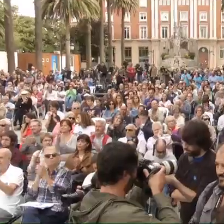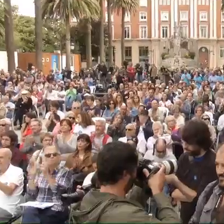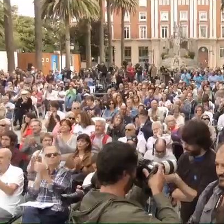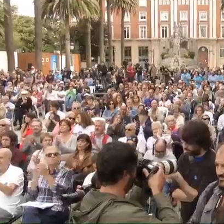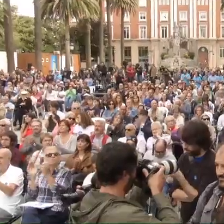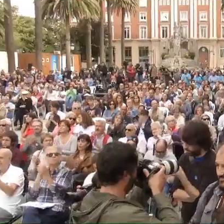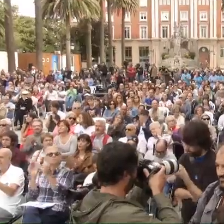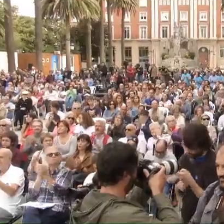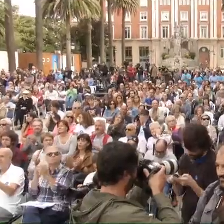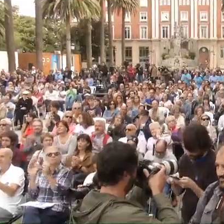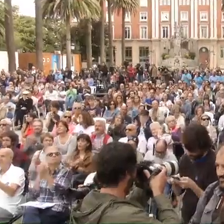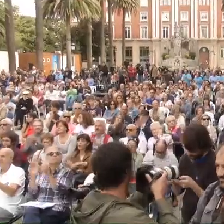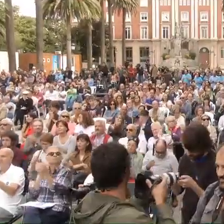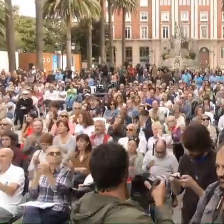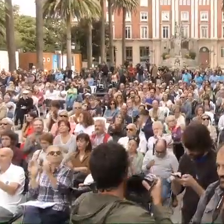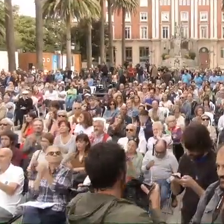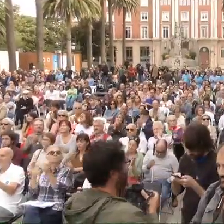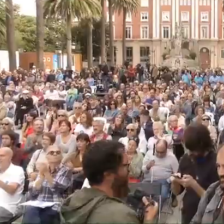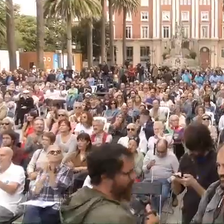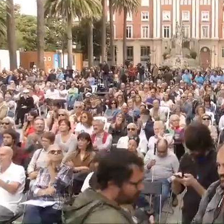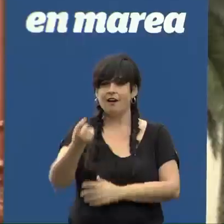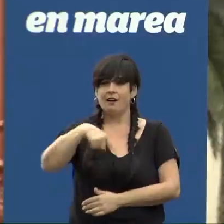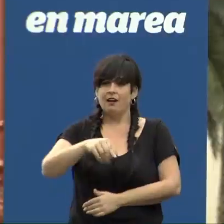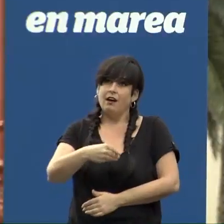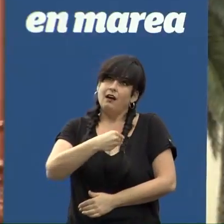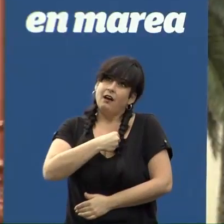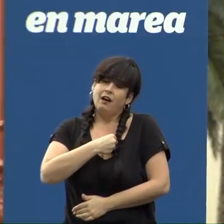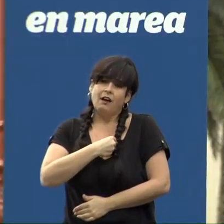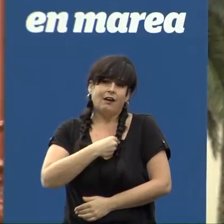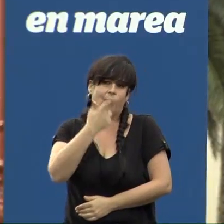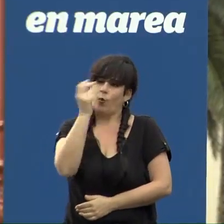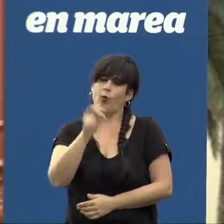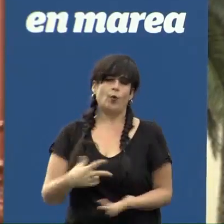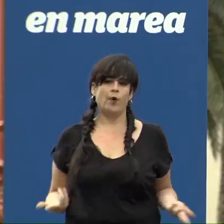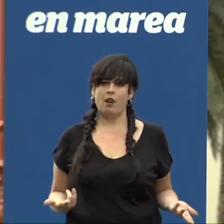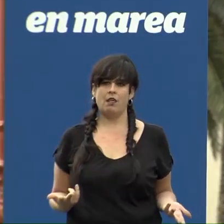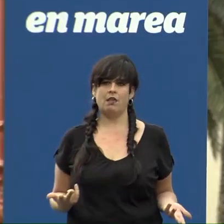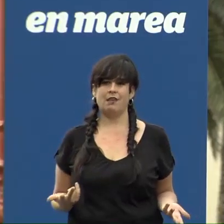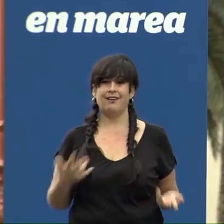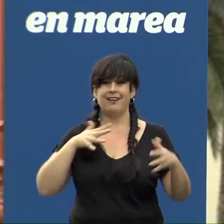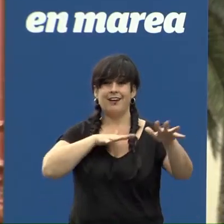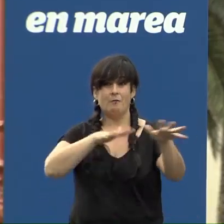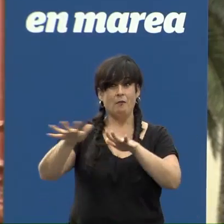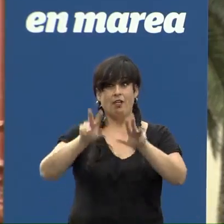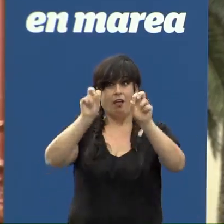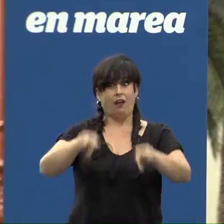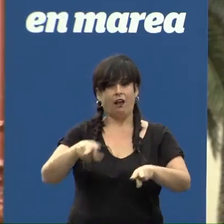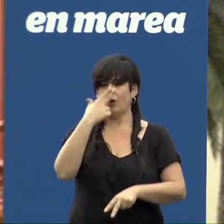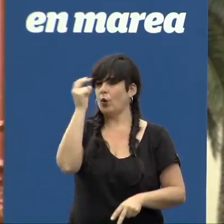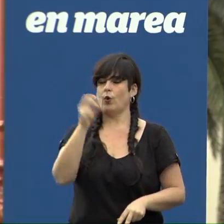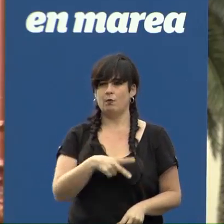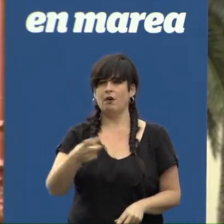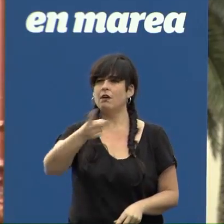E, polo tanto, non valen lamentos, non vale desmovilización. Sabemos